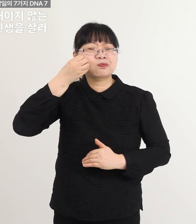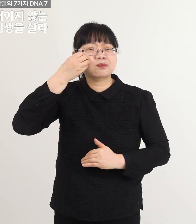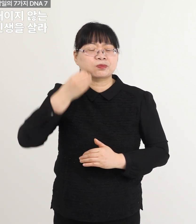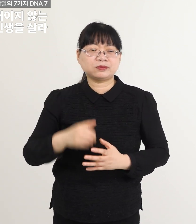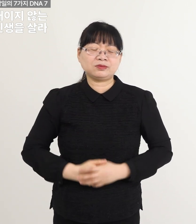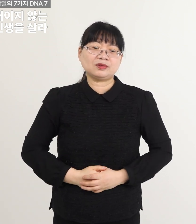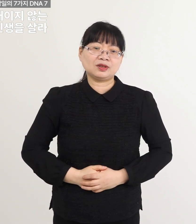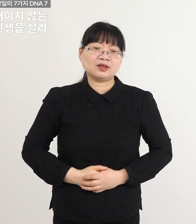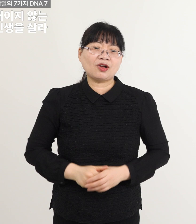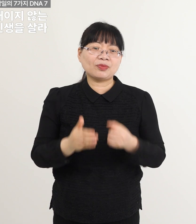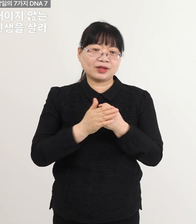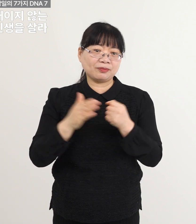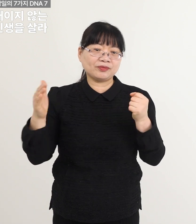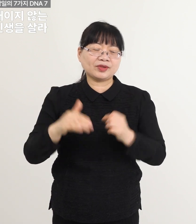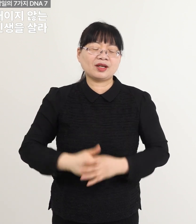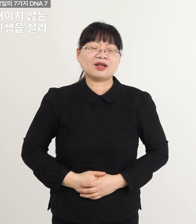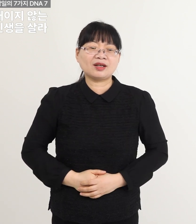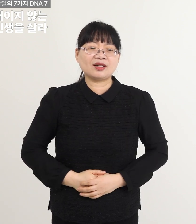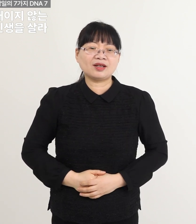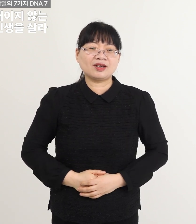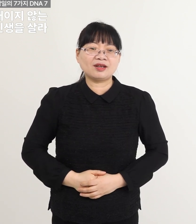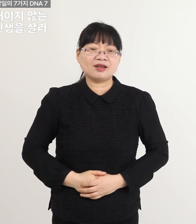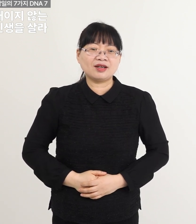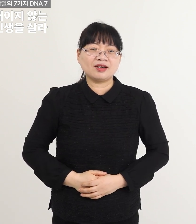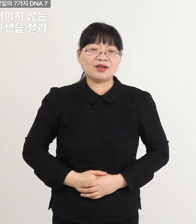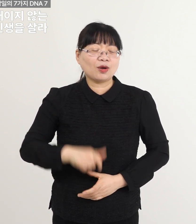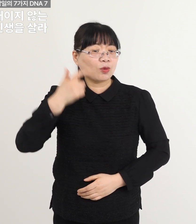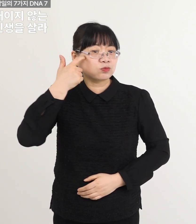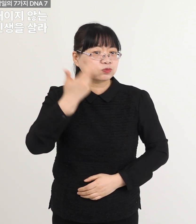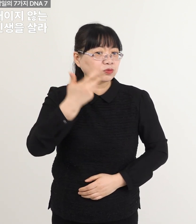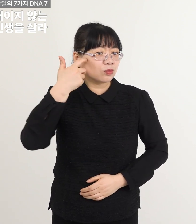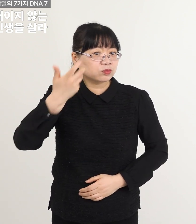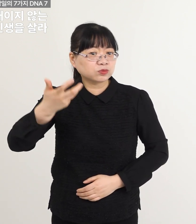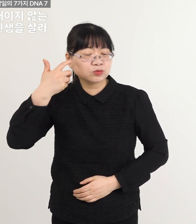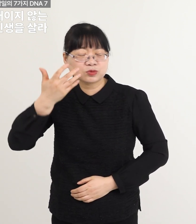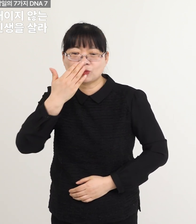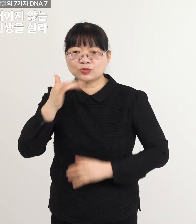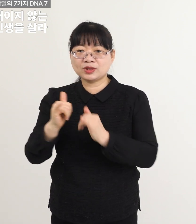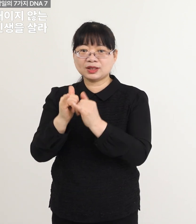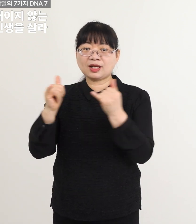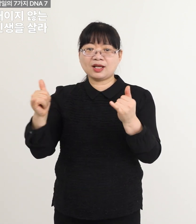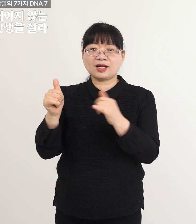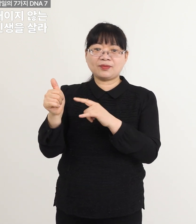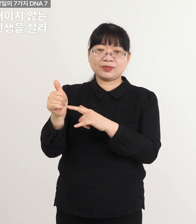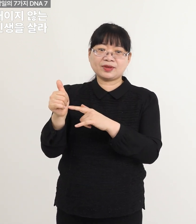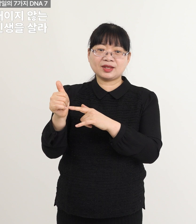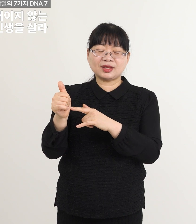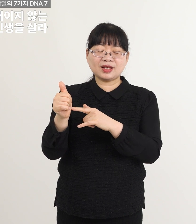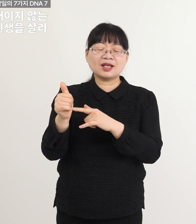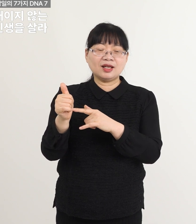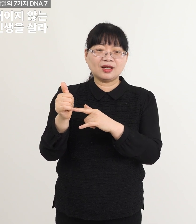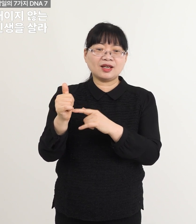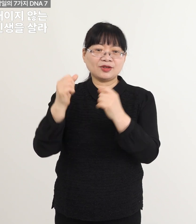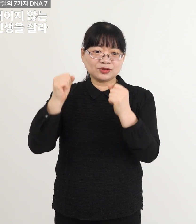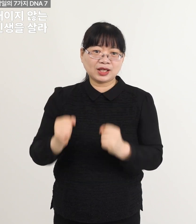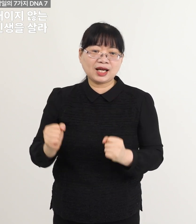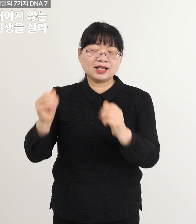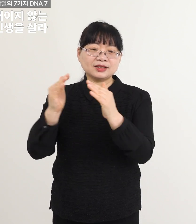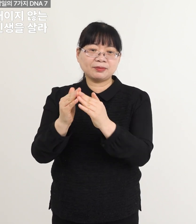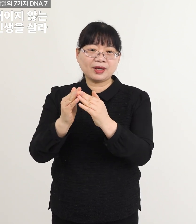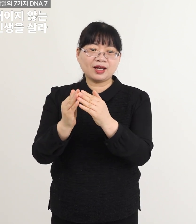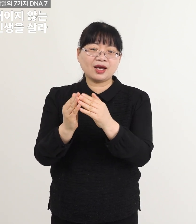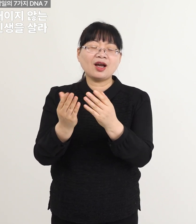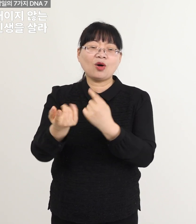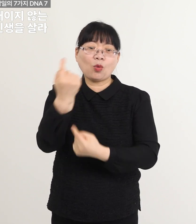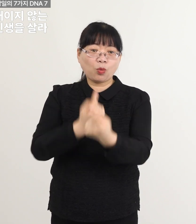이상해 해서 아름아름 유대 사람들이 유숙하는 집으로 많이